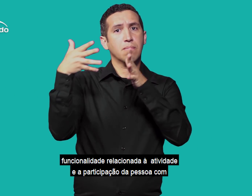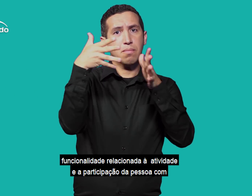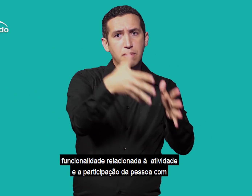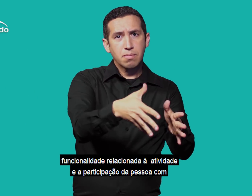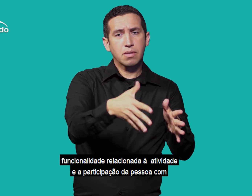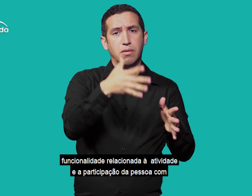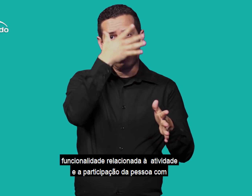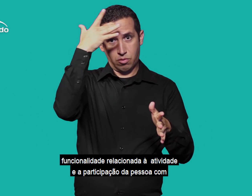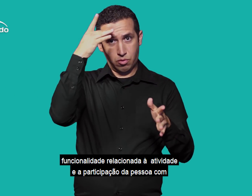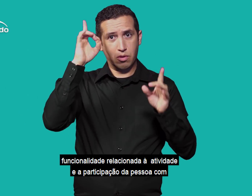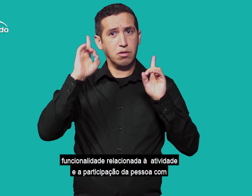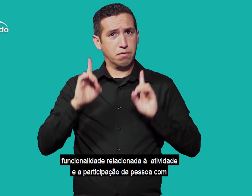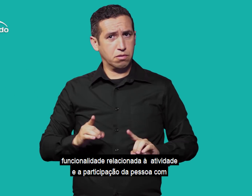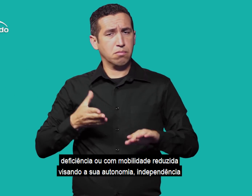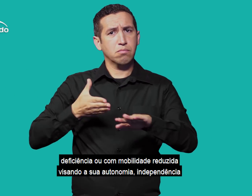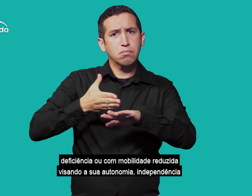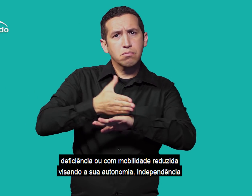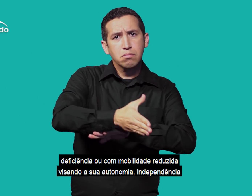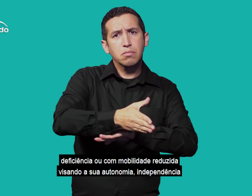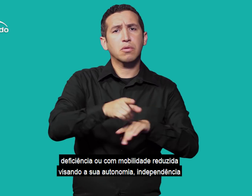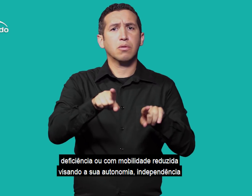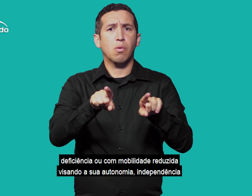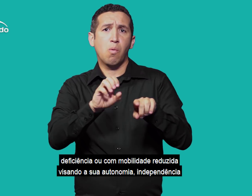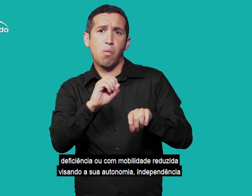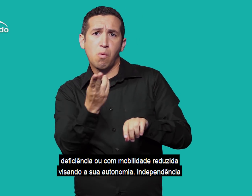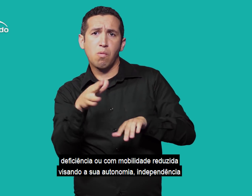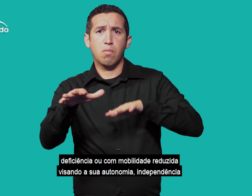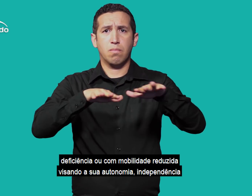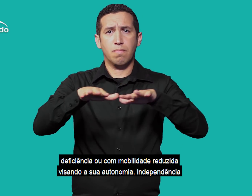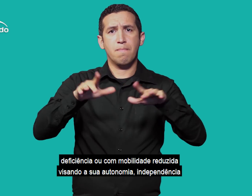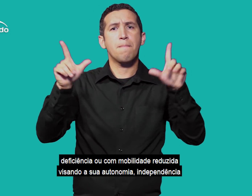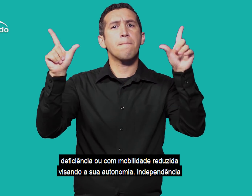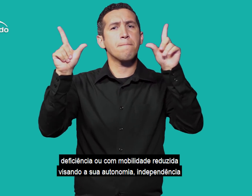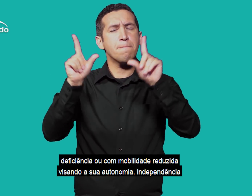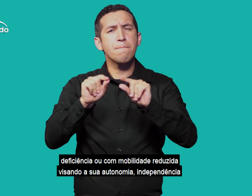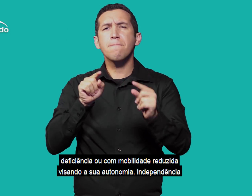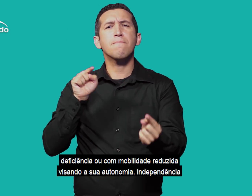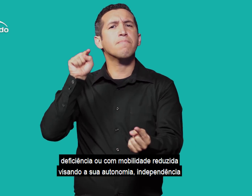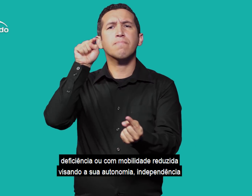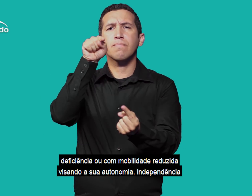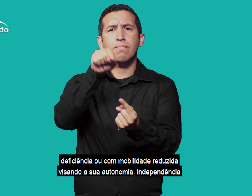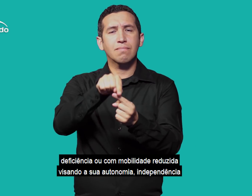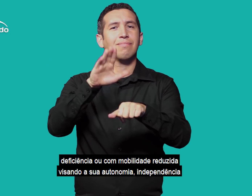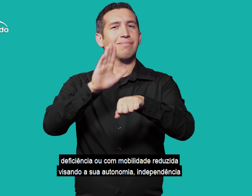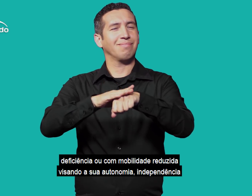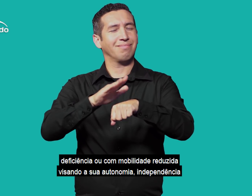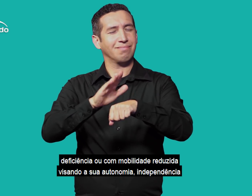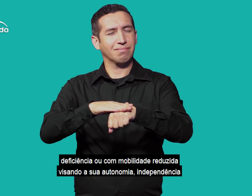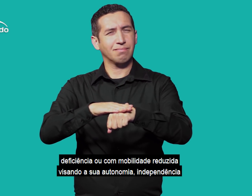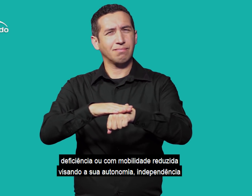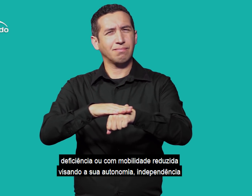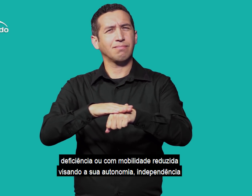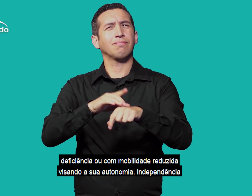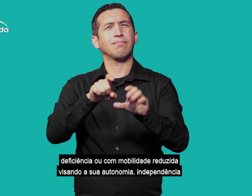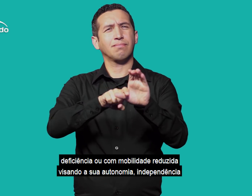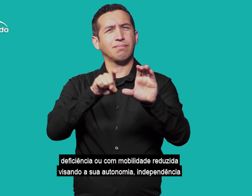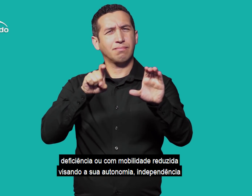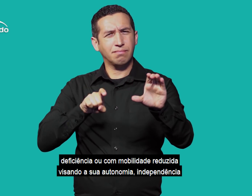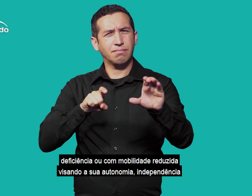participação da pessoa com deficiência ou com mobilidade reduzida visando a sua autonomia independência